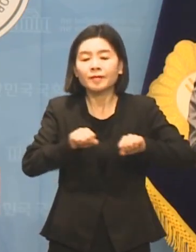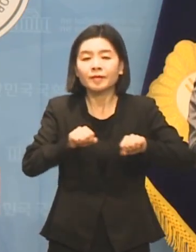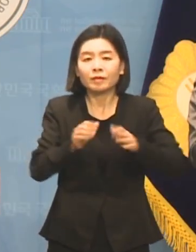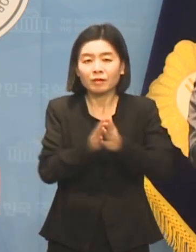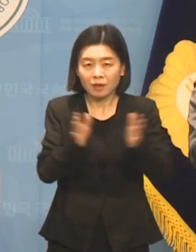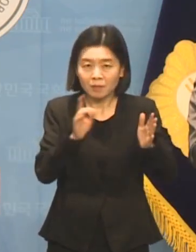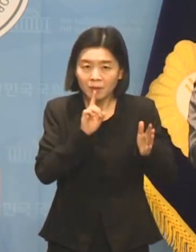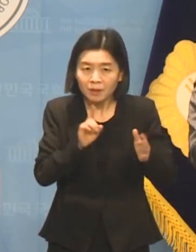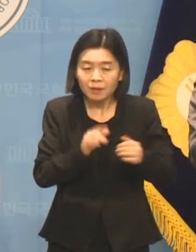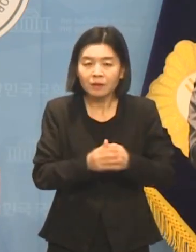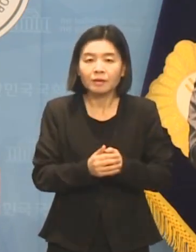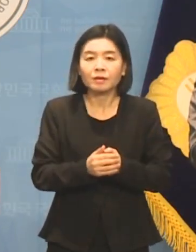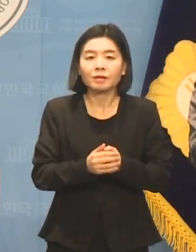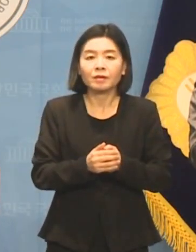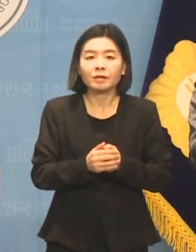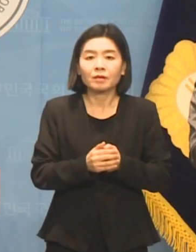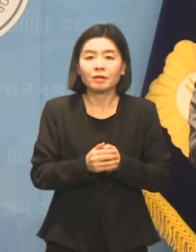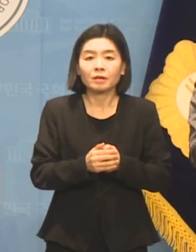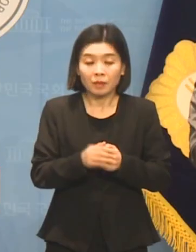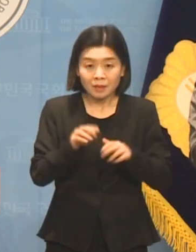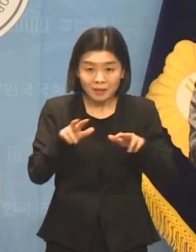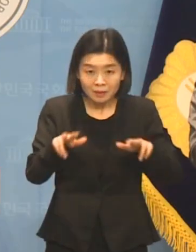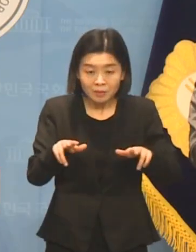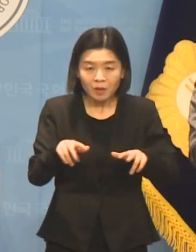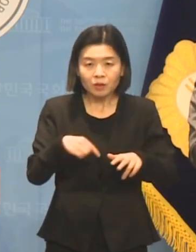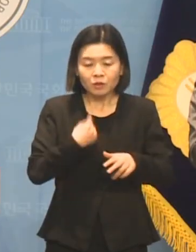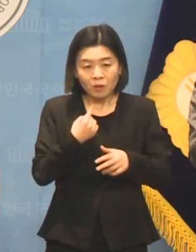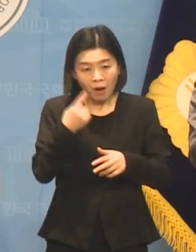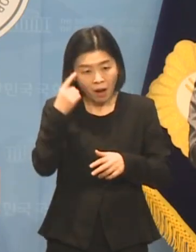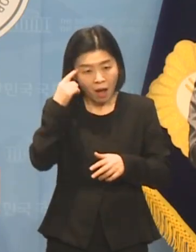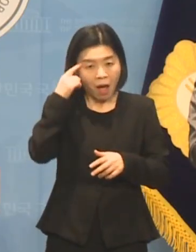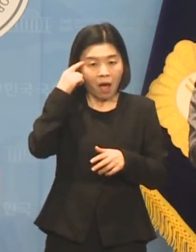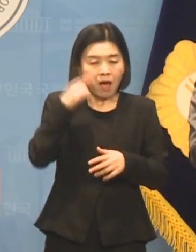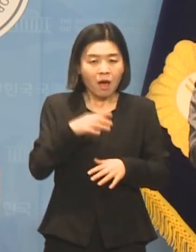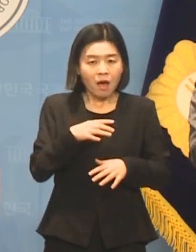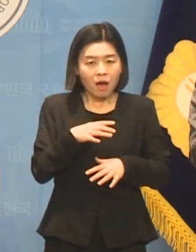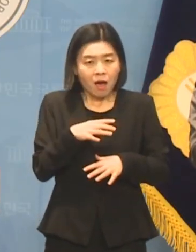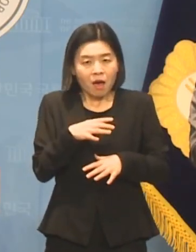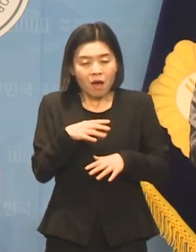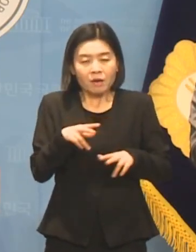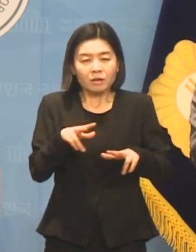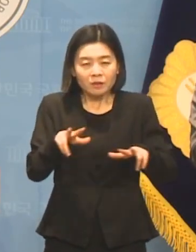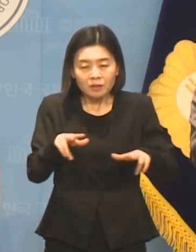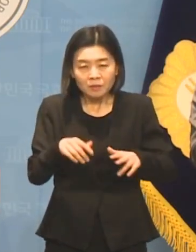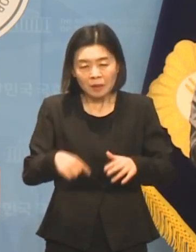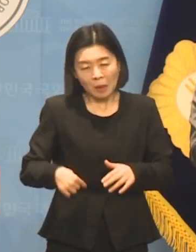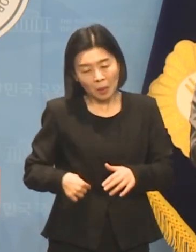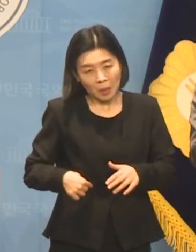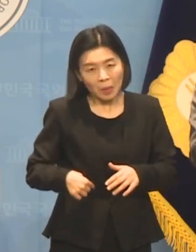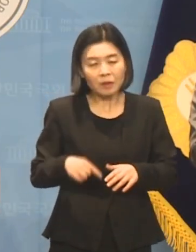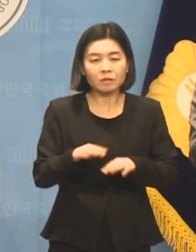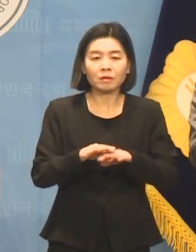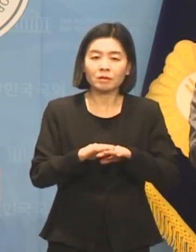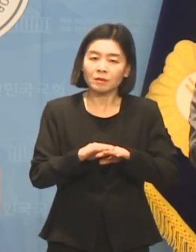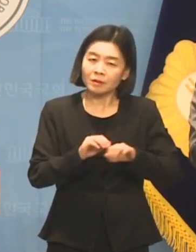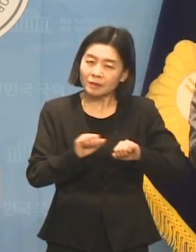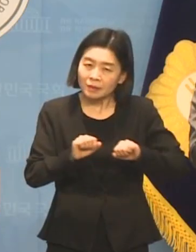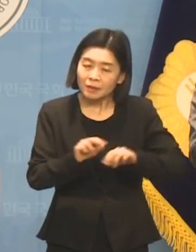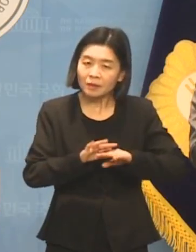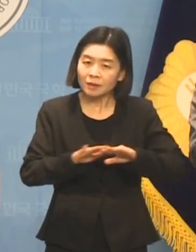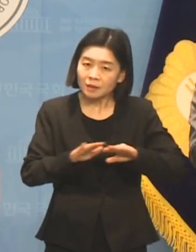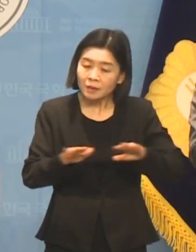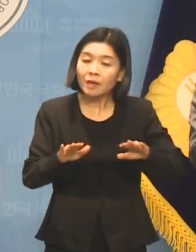일정한 자정의 기능들이 작동하고 있다라는 부분들도 함께 의미하는